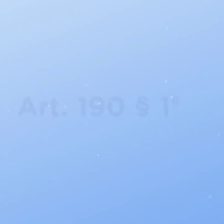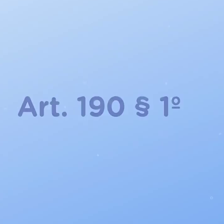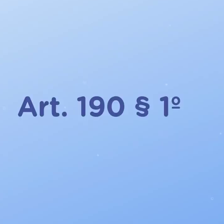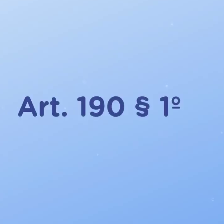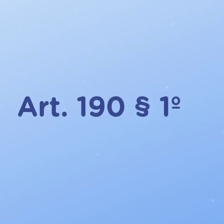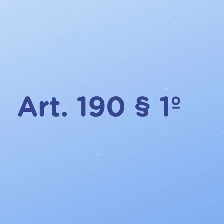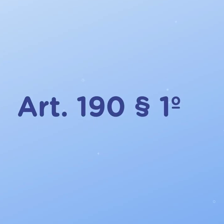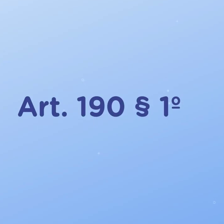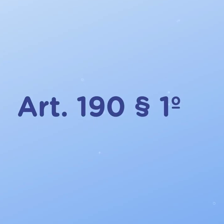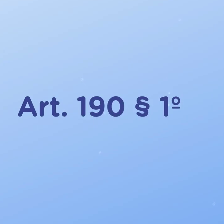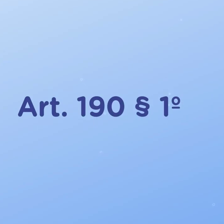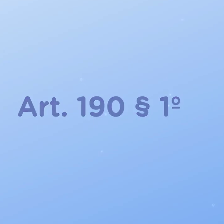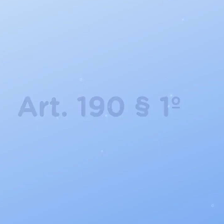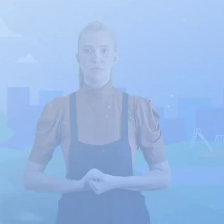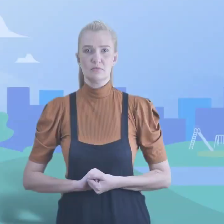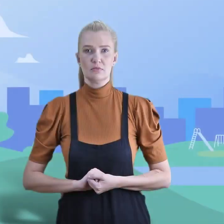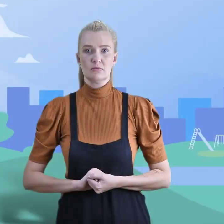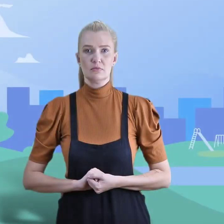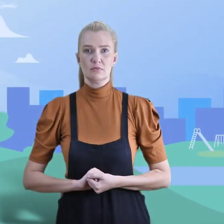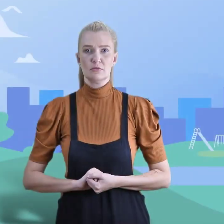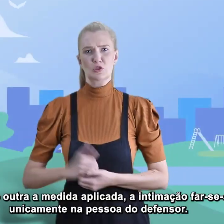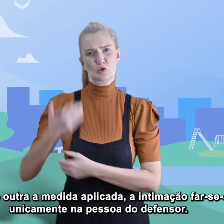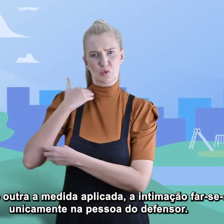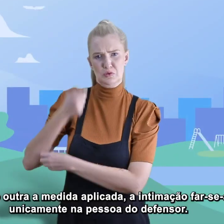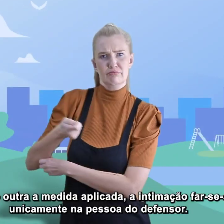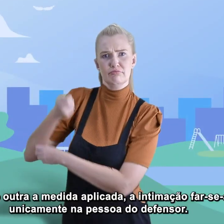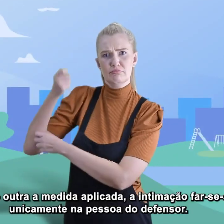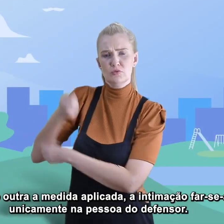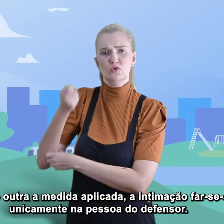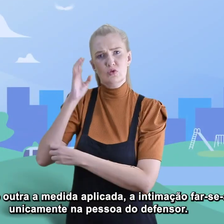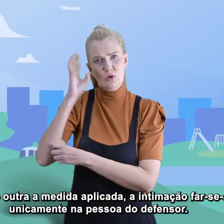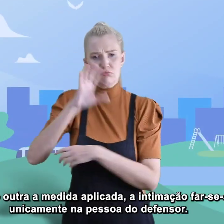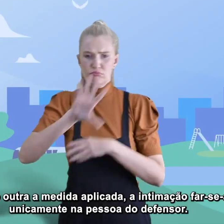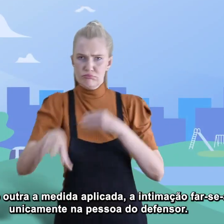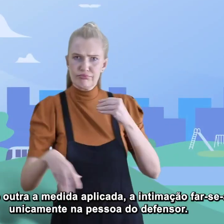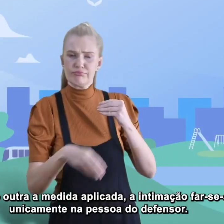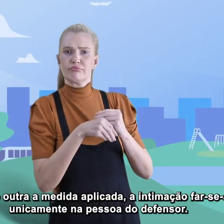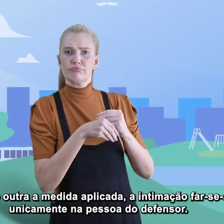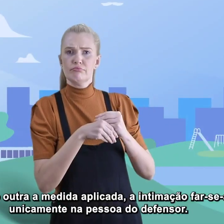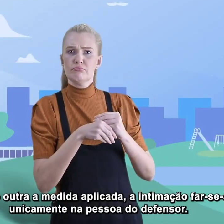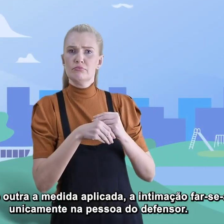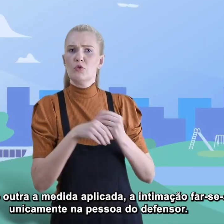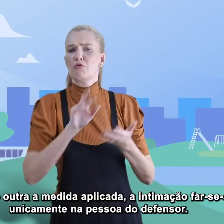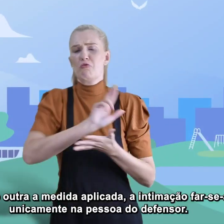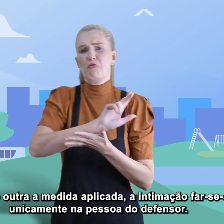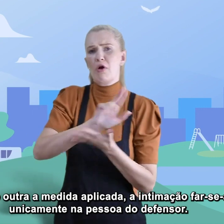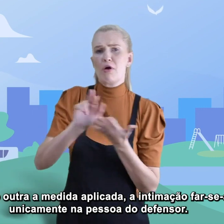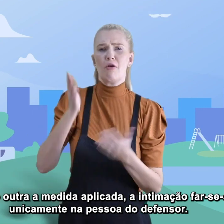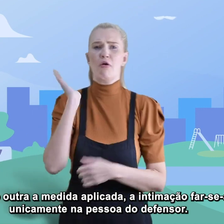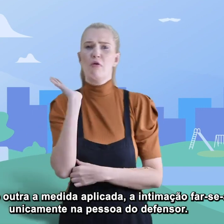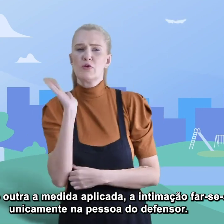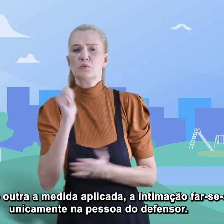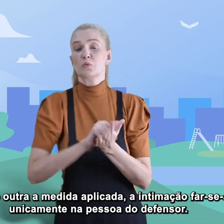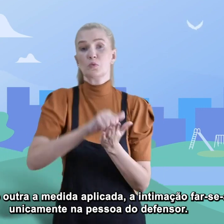Artigo 190, parágrafo 1º. Sendo outra a medida aplicada, a intimação far-se-á unicamente